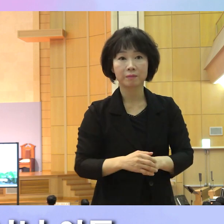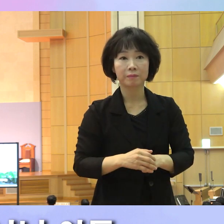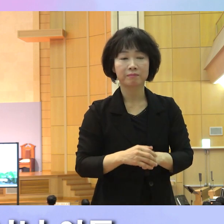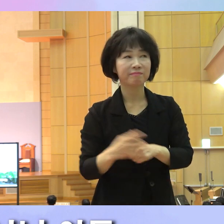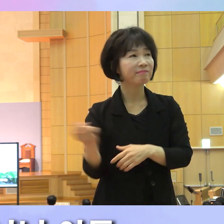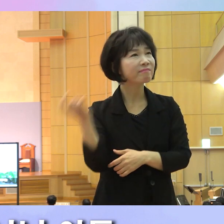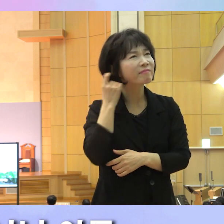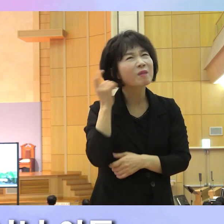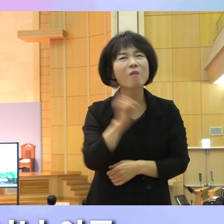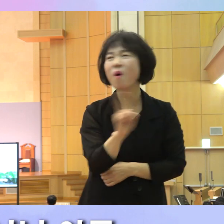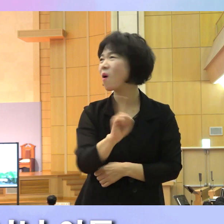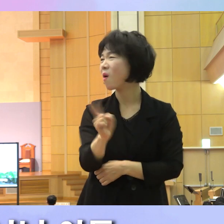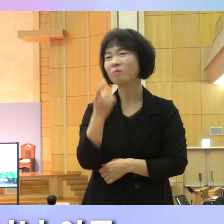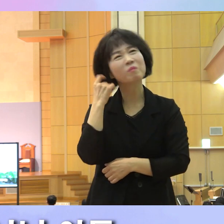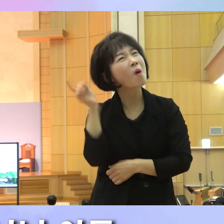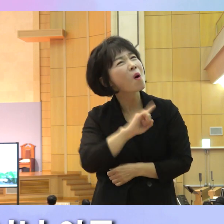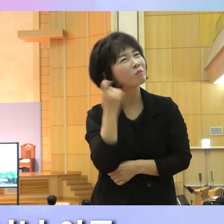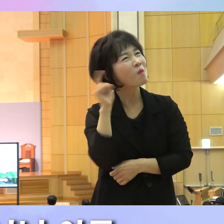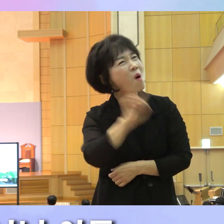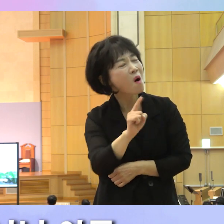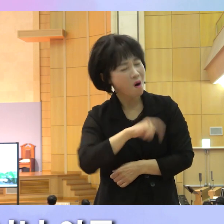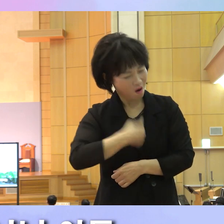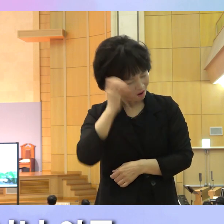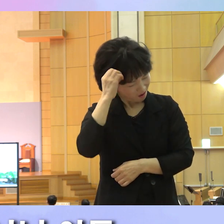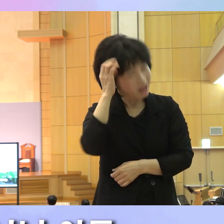유대인들이 가로되 이 성전은